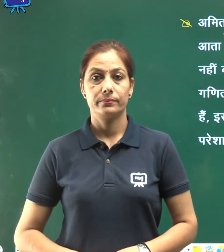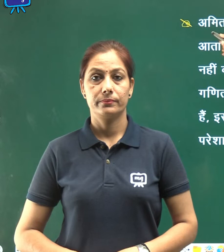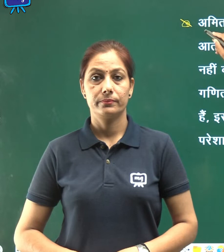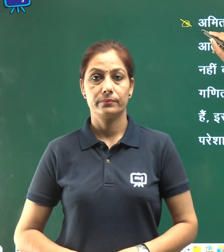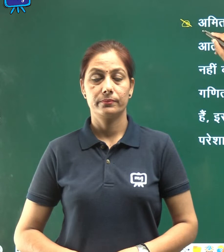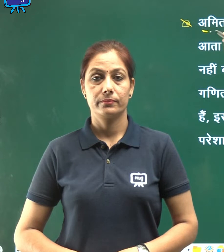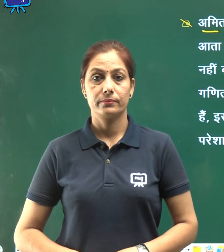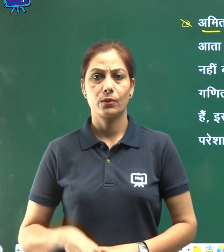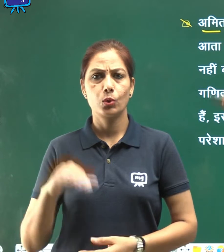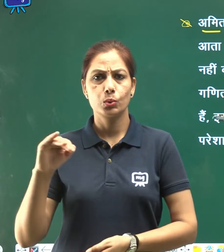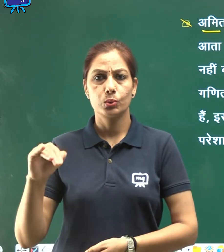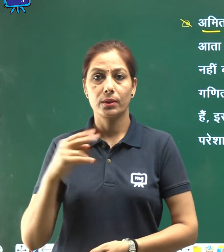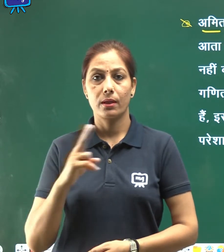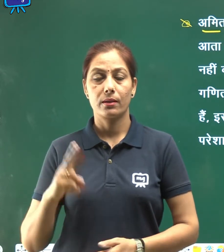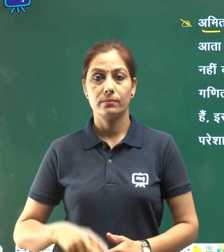अमित